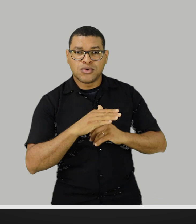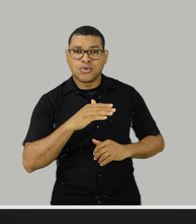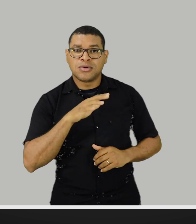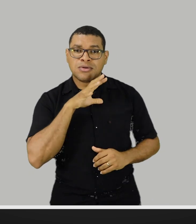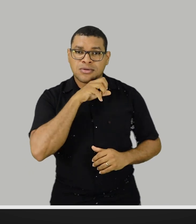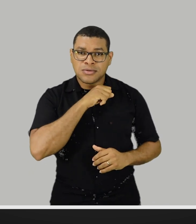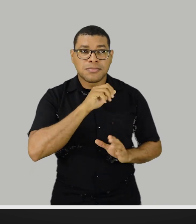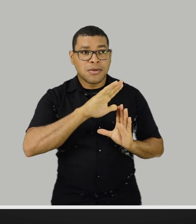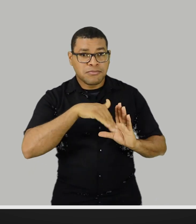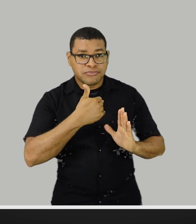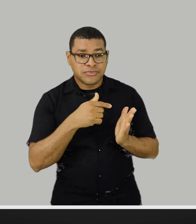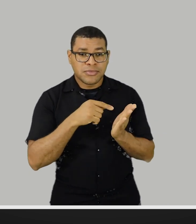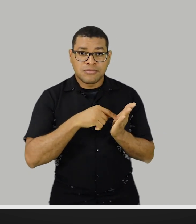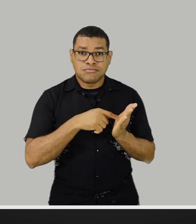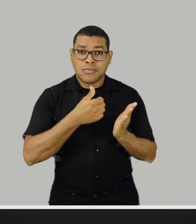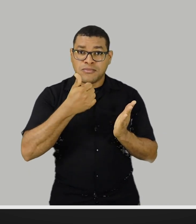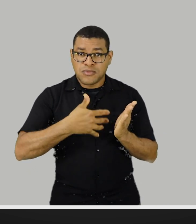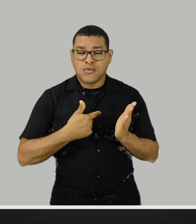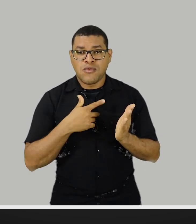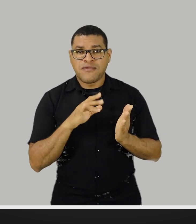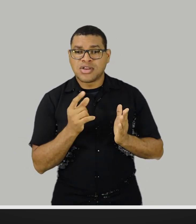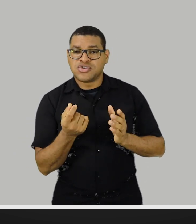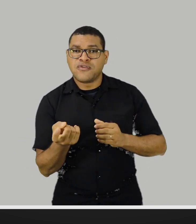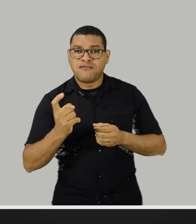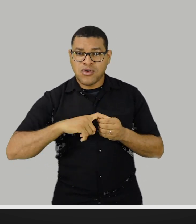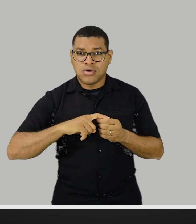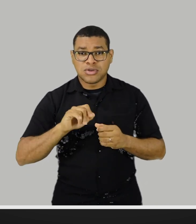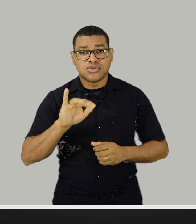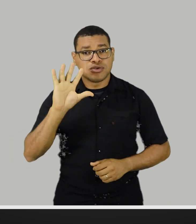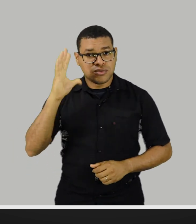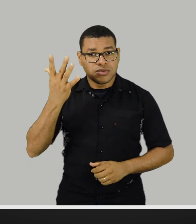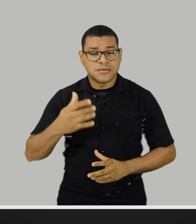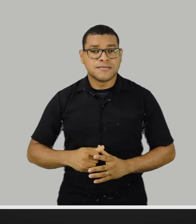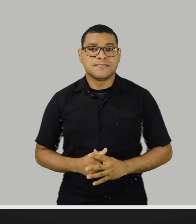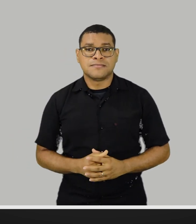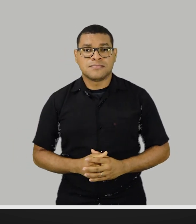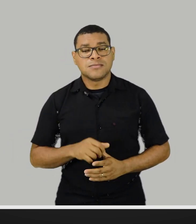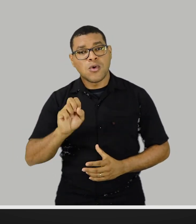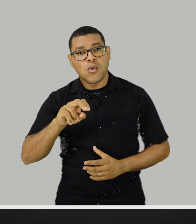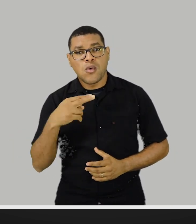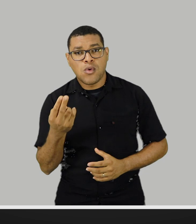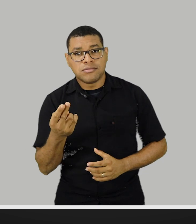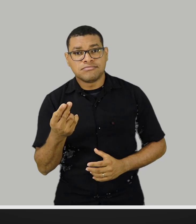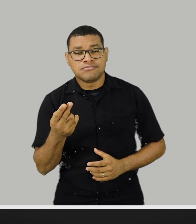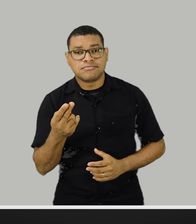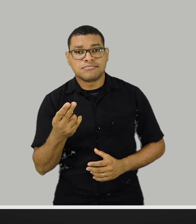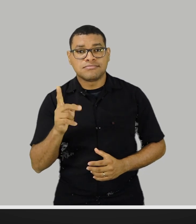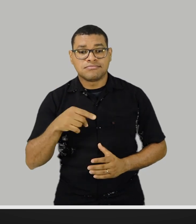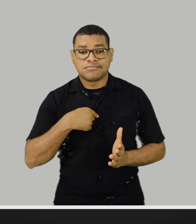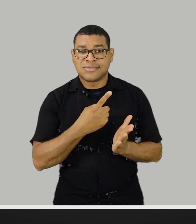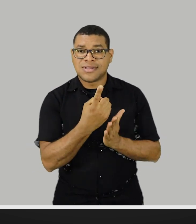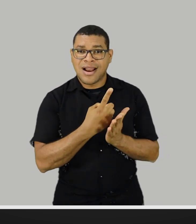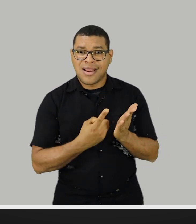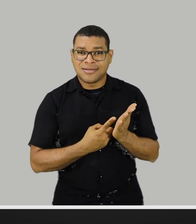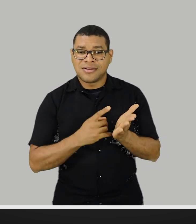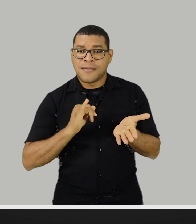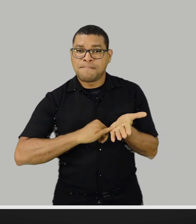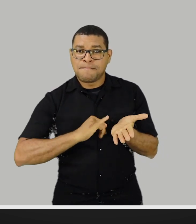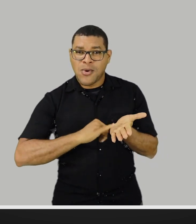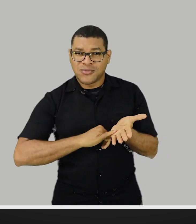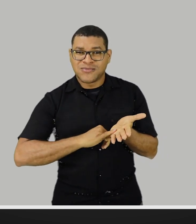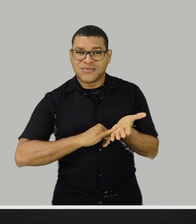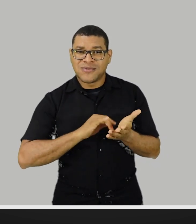notificação de restituição quando houver ou de declaração de imposto de renda pessoa